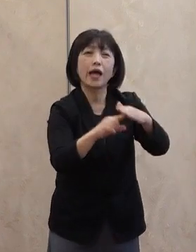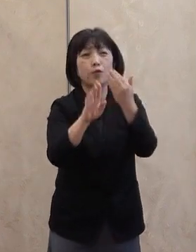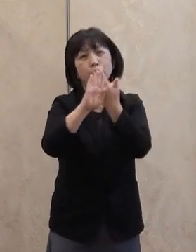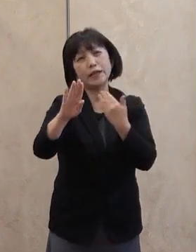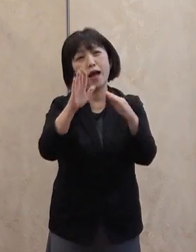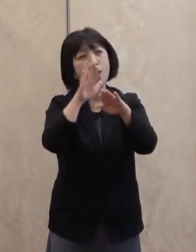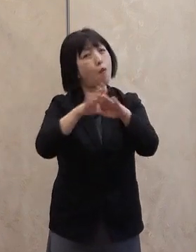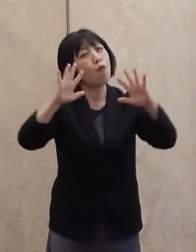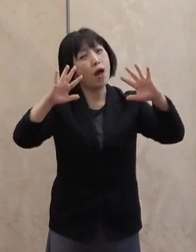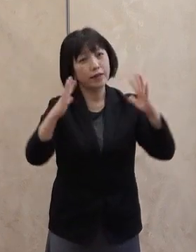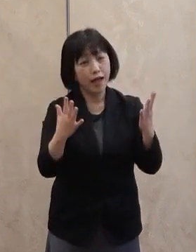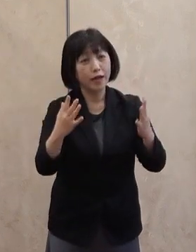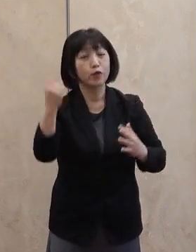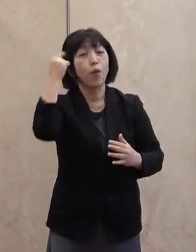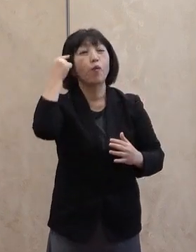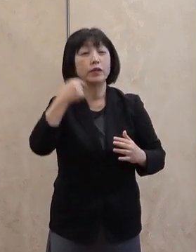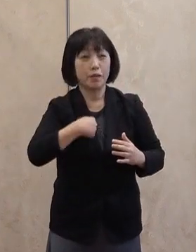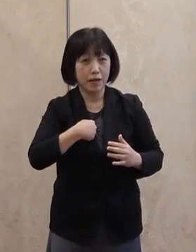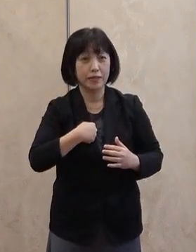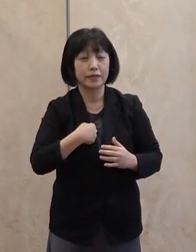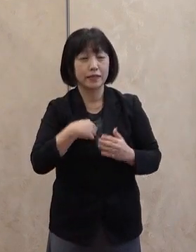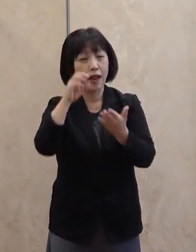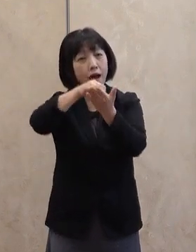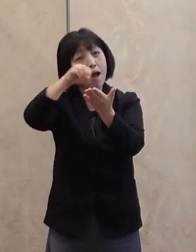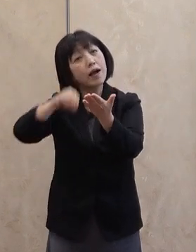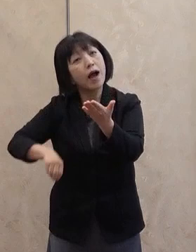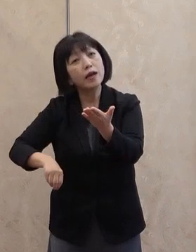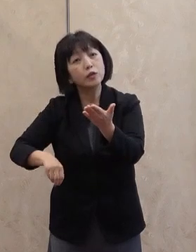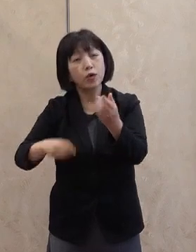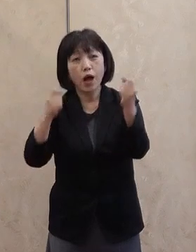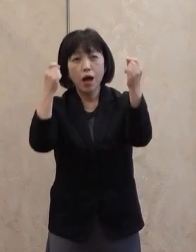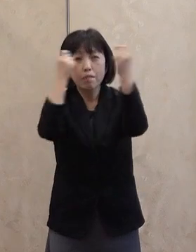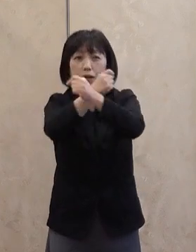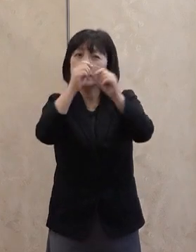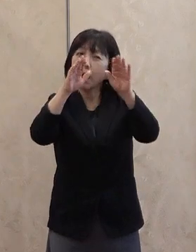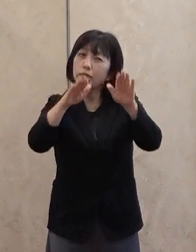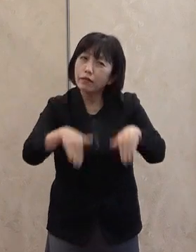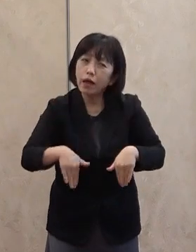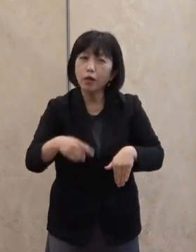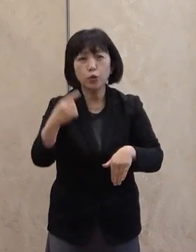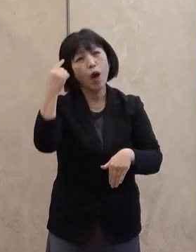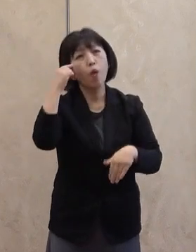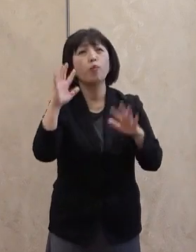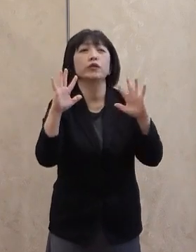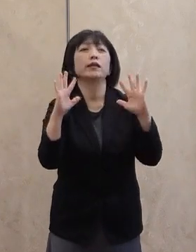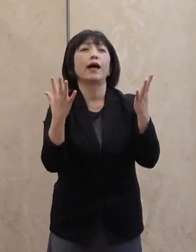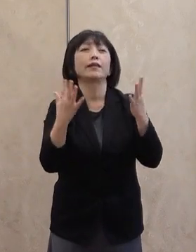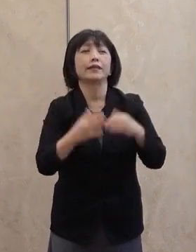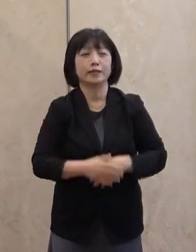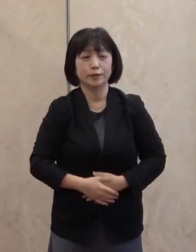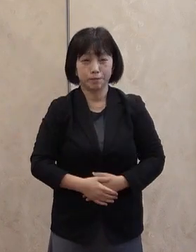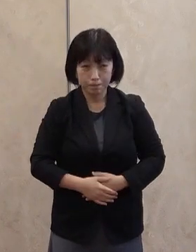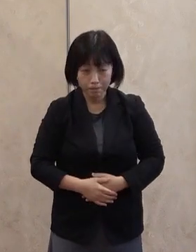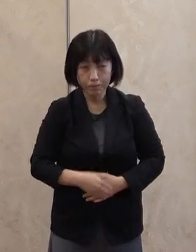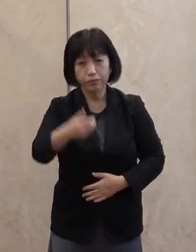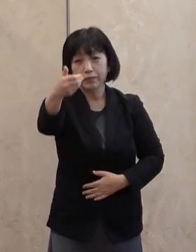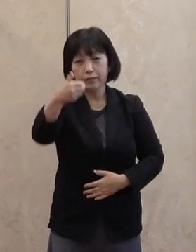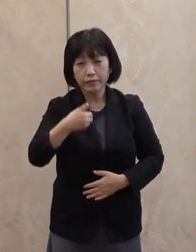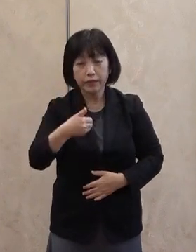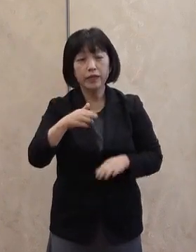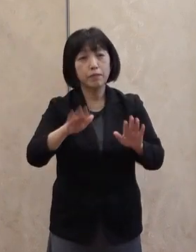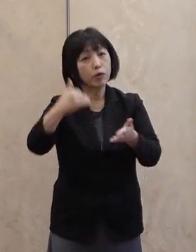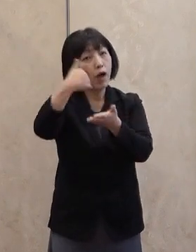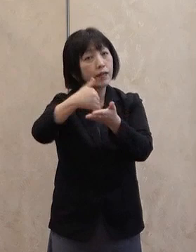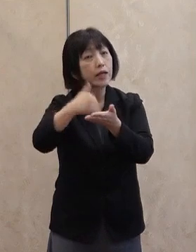ふうに思ってますので、なんかこう解除が当時の解除が間違ってたとは思ってはないです。 今のお話をお伺い